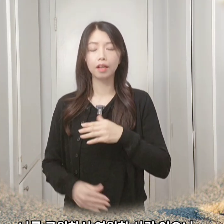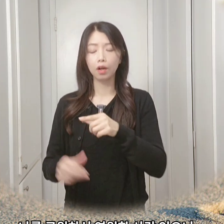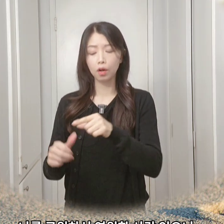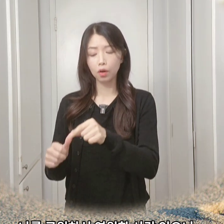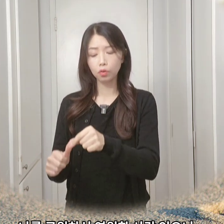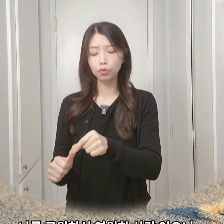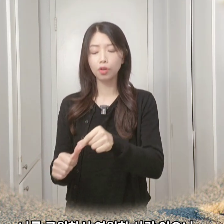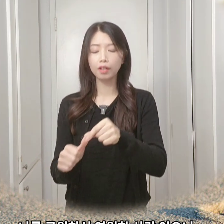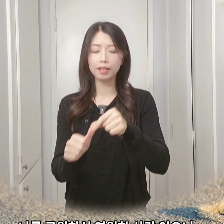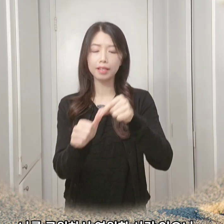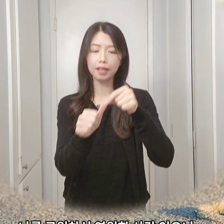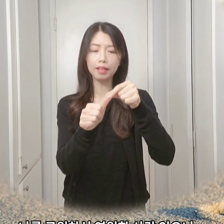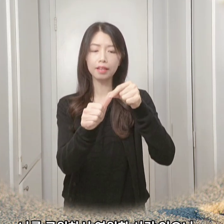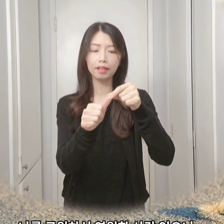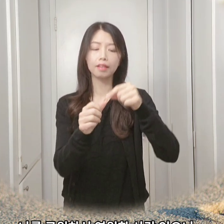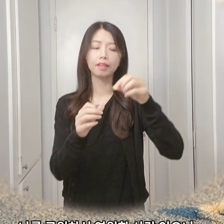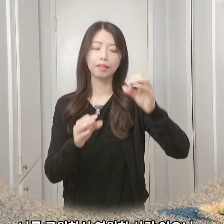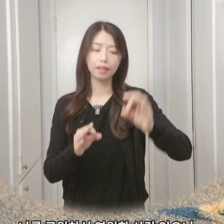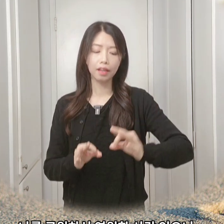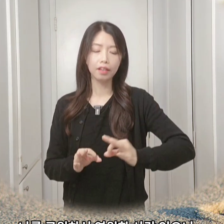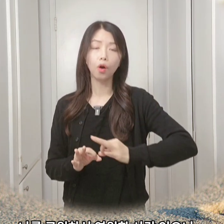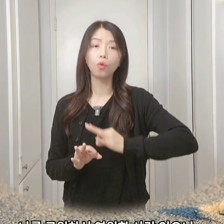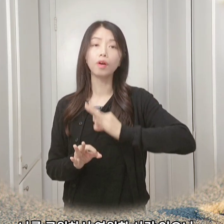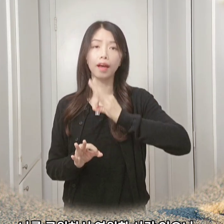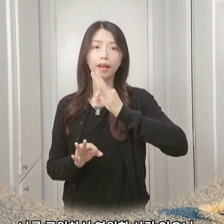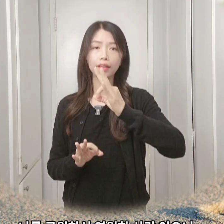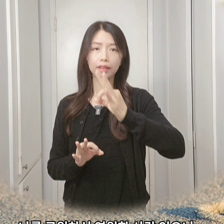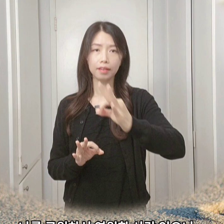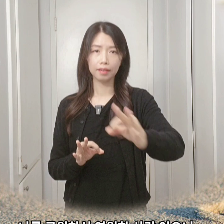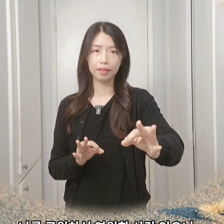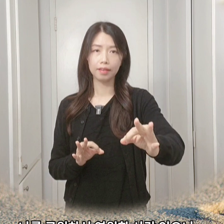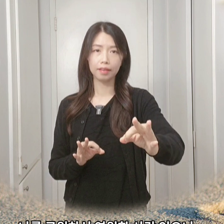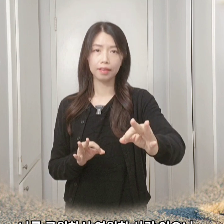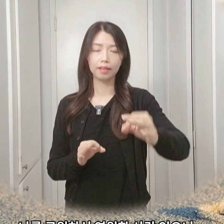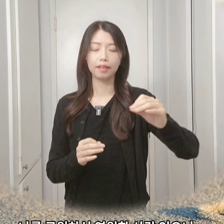나를 구원하신 영원한